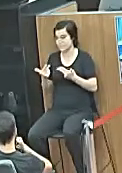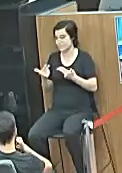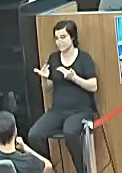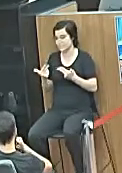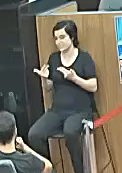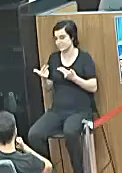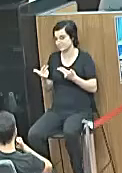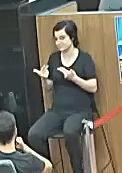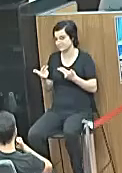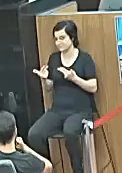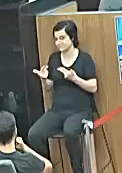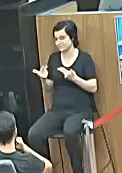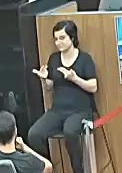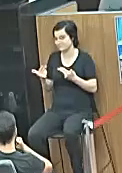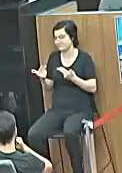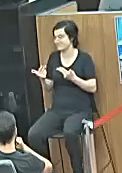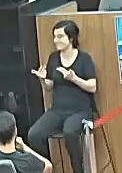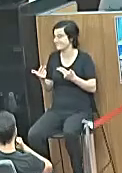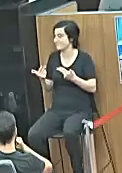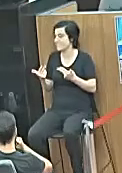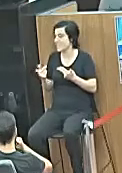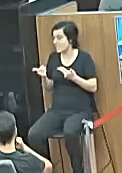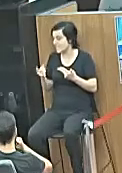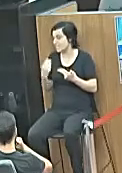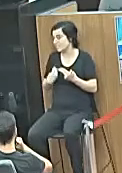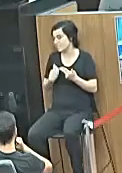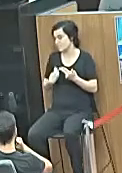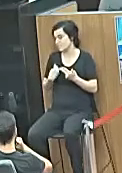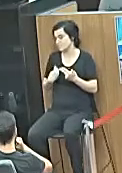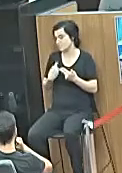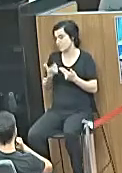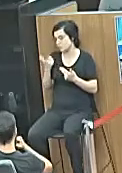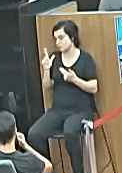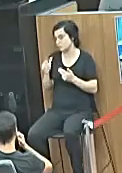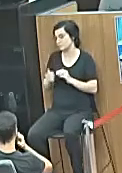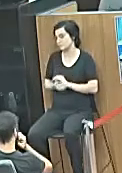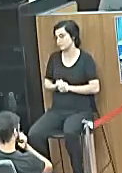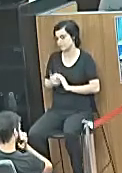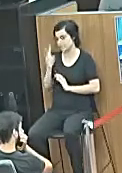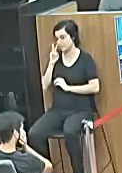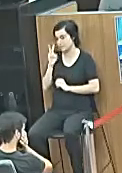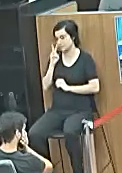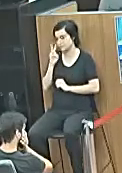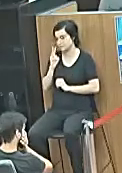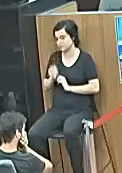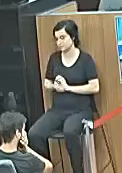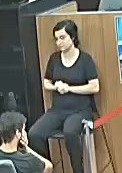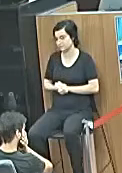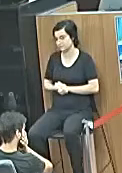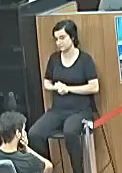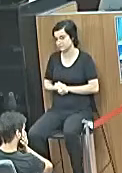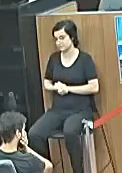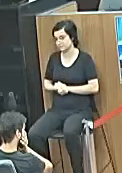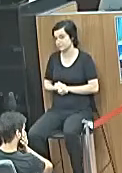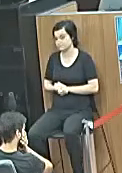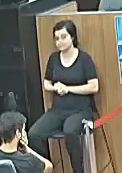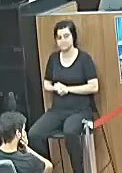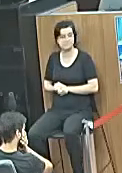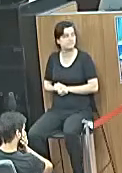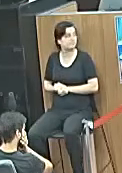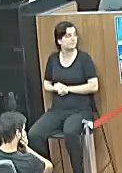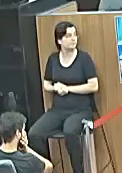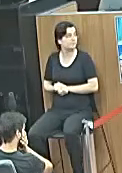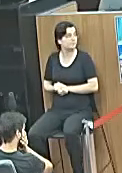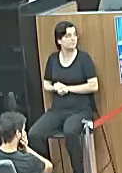pânico habitacional para população em situação de vulnerabilidade social e econômica encontra expressão nas ações de elaboração do plano estadual